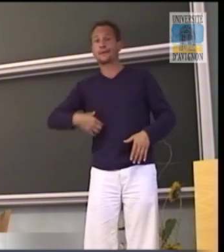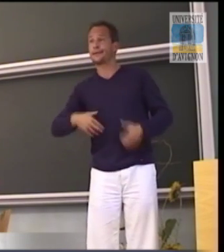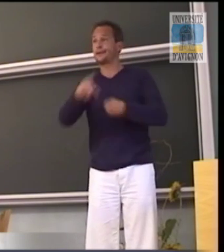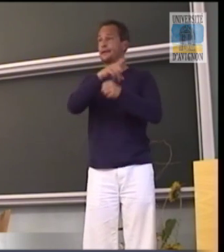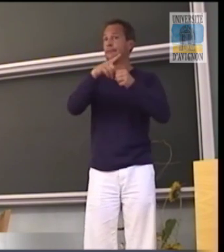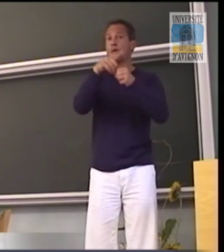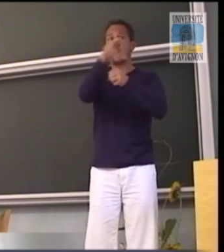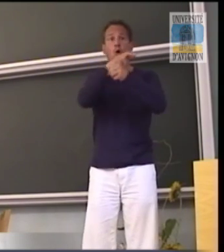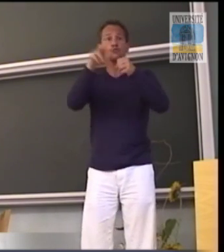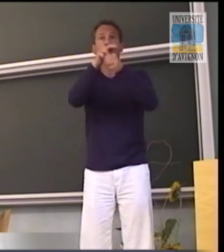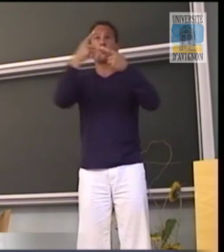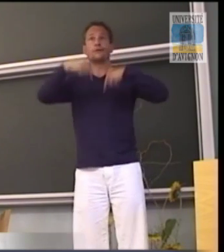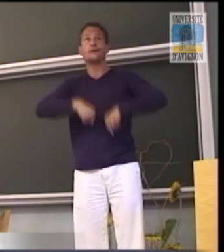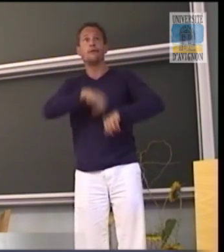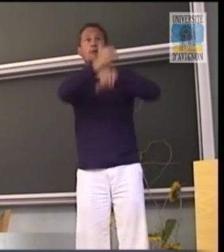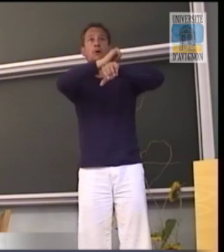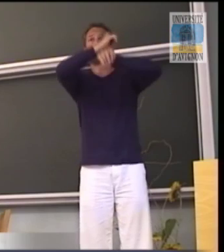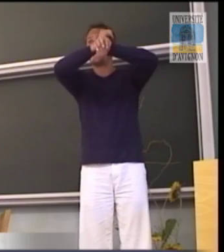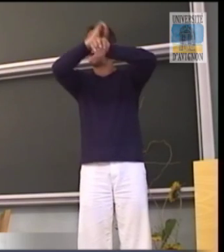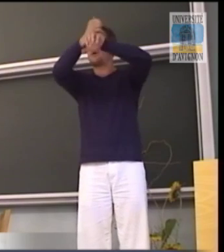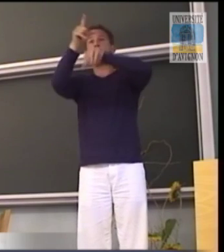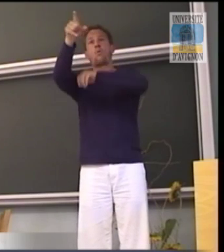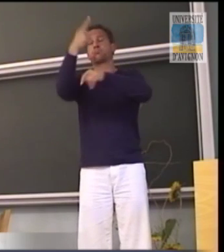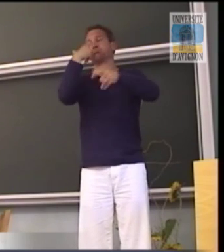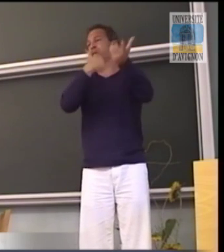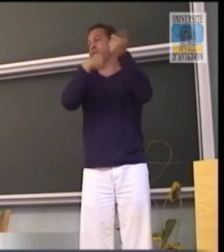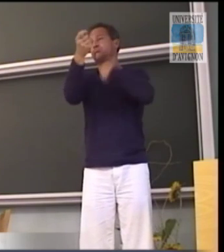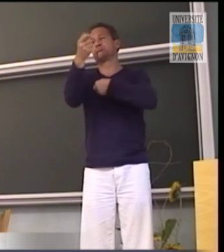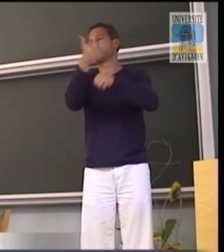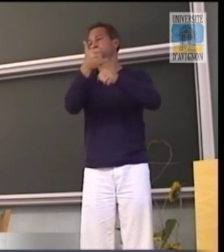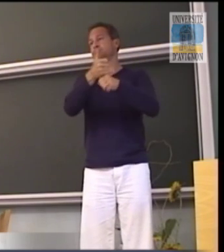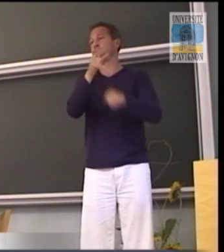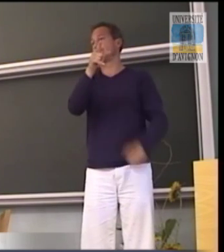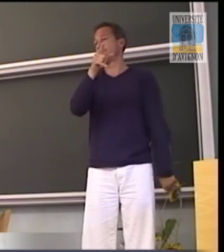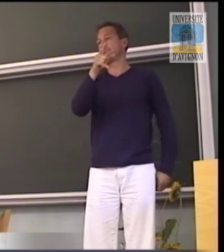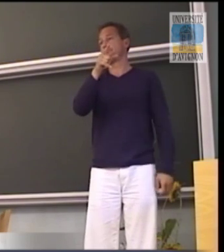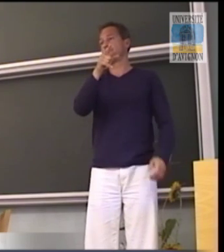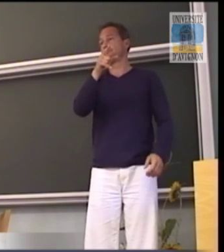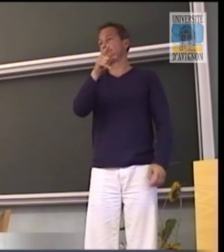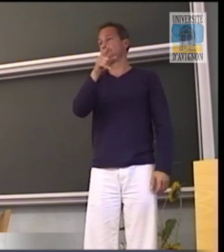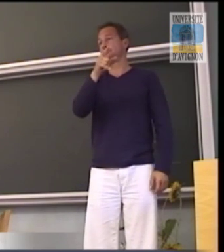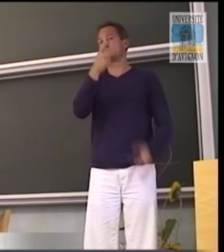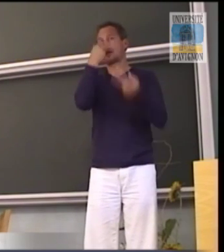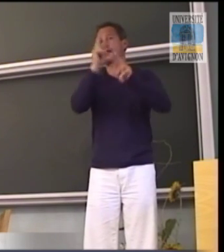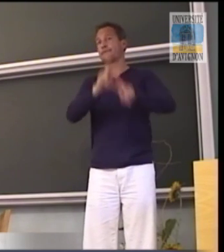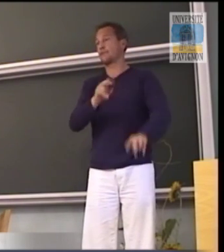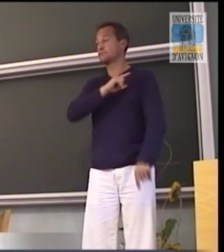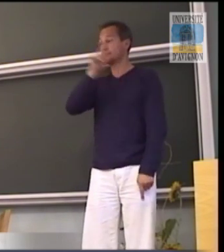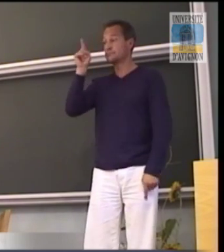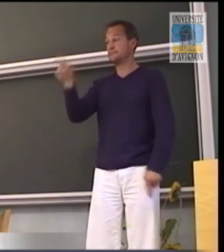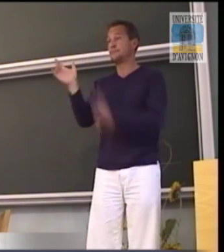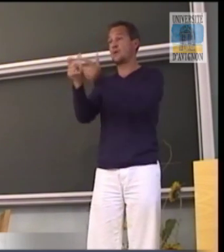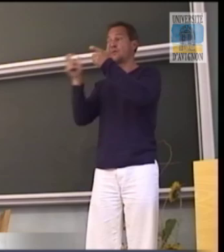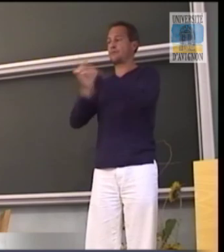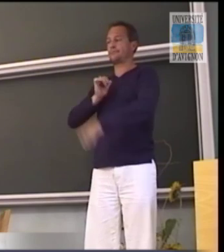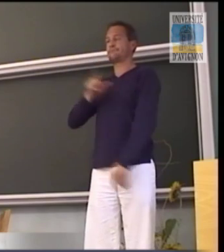responsables culturels étaient complètement à côté de la plaque. Or, là, il y avait des gens qui avaient parfaitement la notion, bien avant la loi